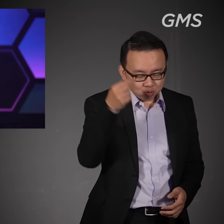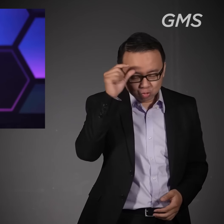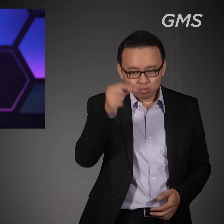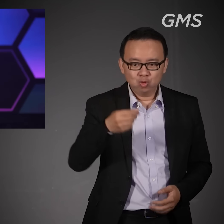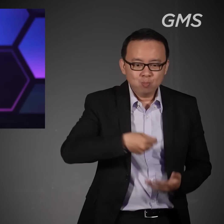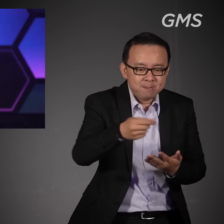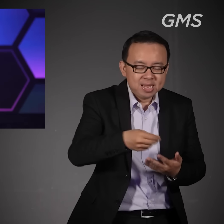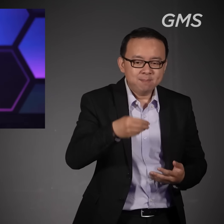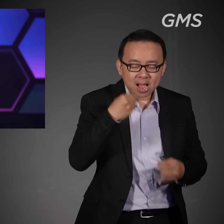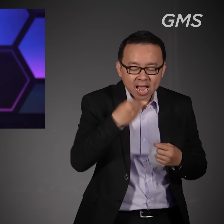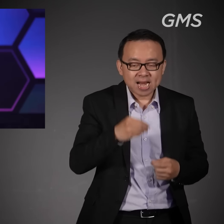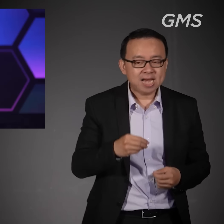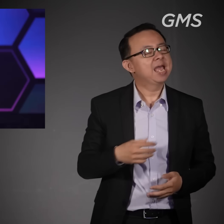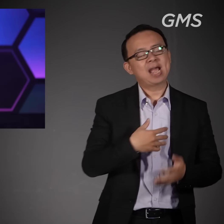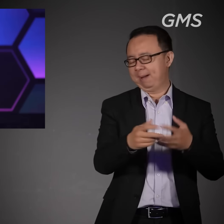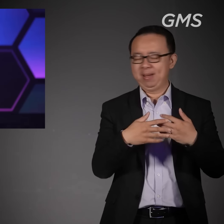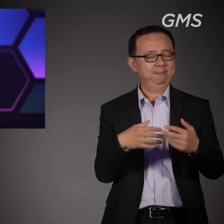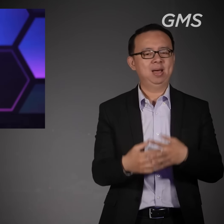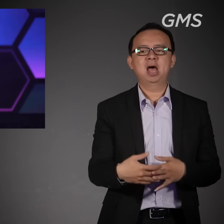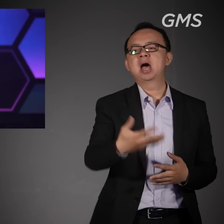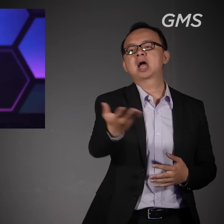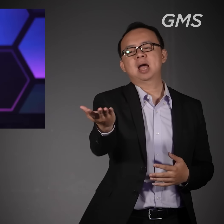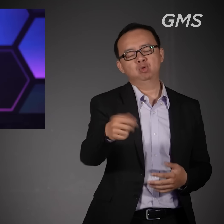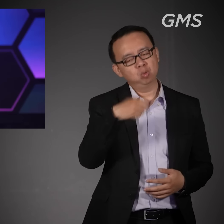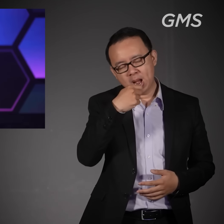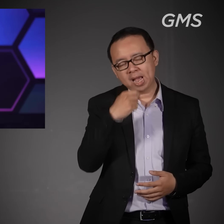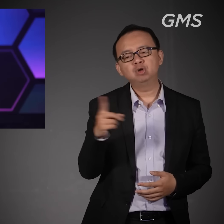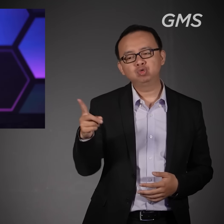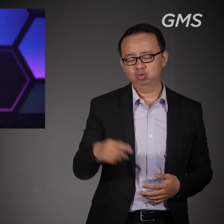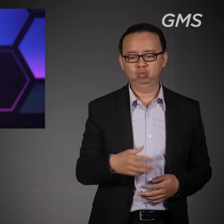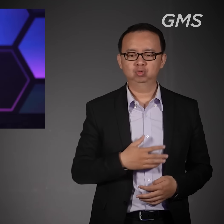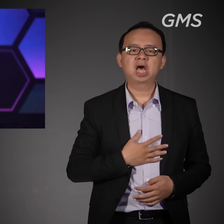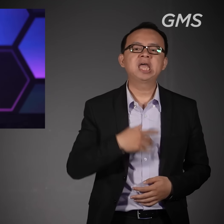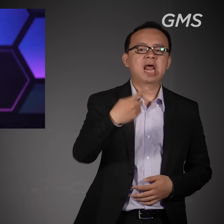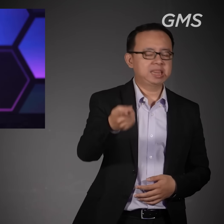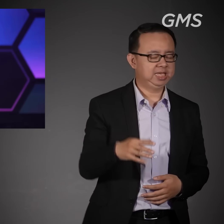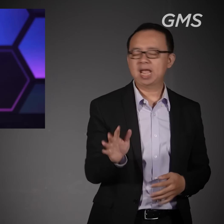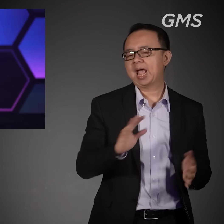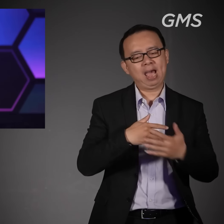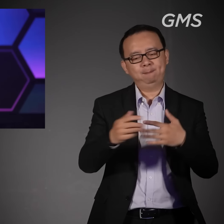apa-apa. Kalian kenyang dulu, saya nanti aja. Tuhan gak pakai sindir-sindiran.